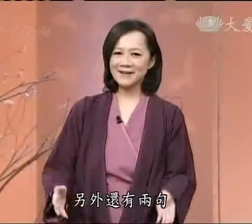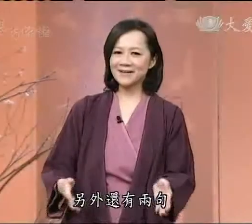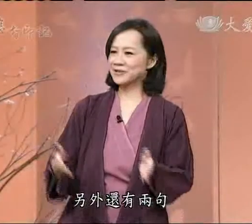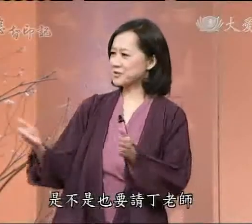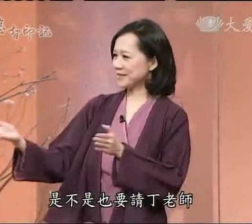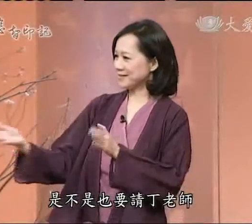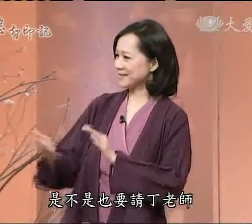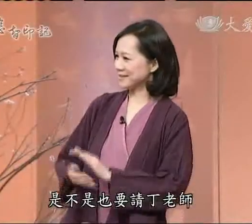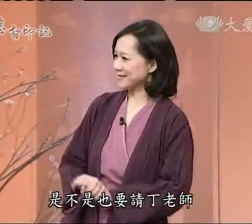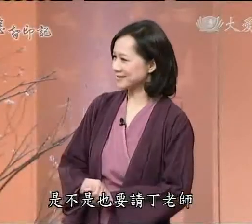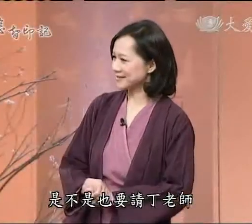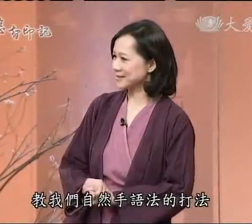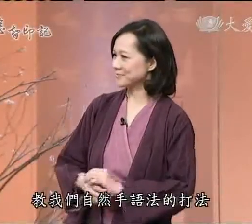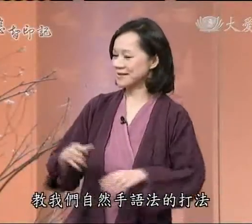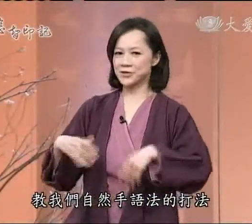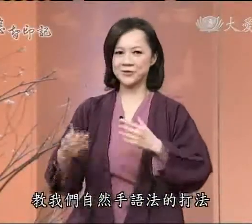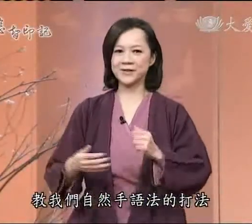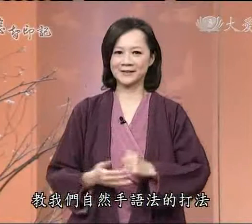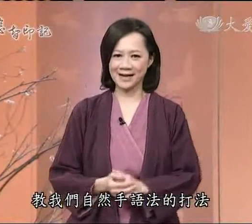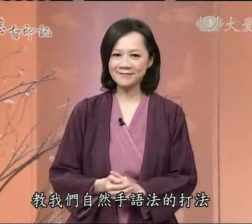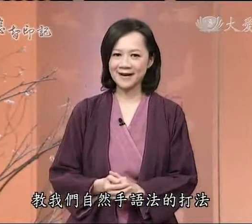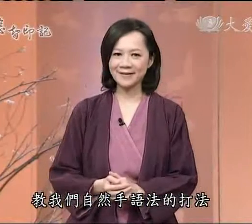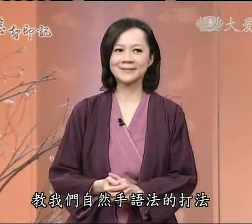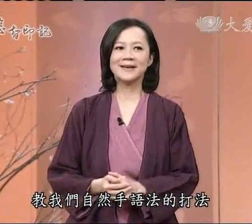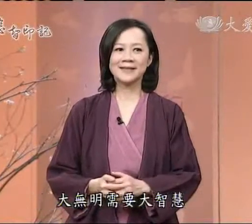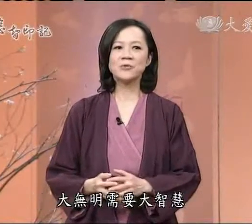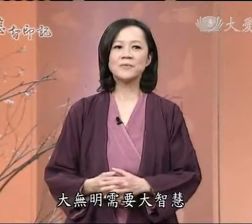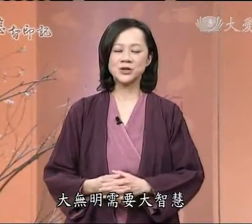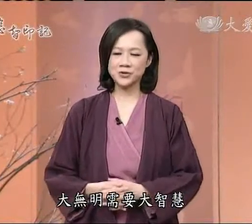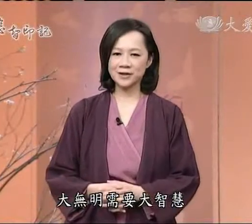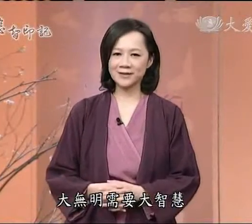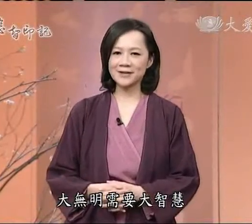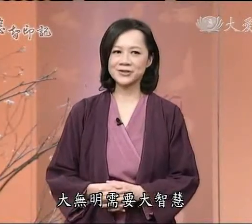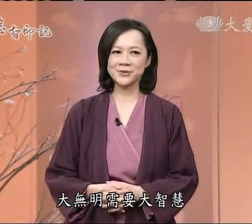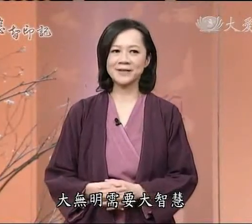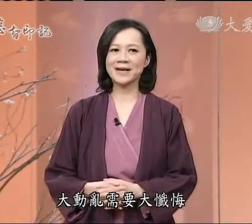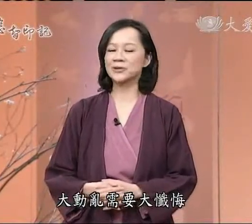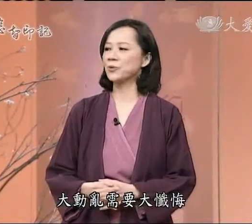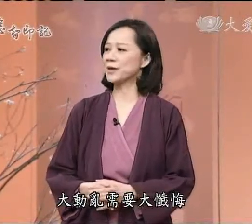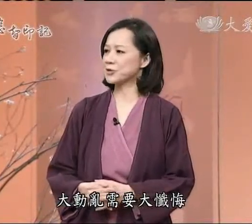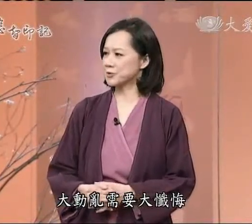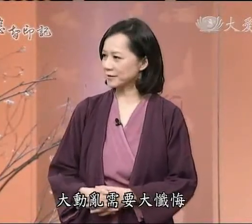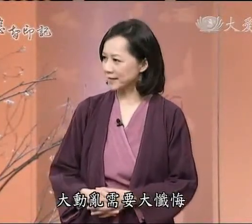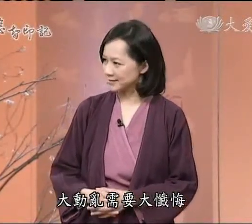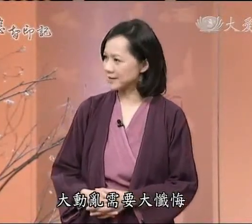那另外还有两句，是不是也要请丁老师教我们自然属于法的打法啊？大无明需要大智慧，大动乱需要大忏